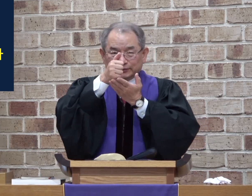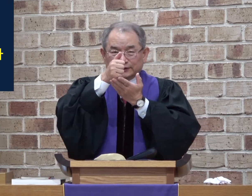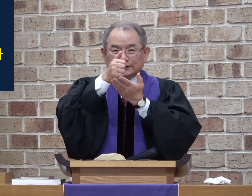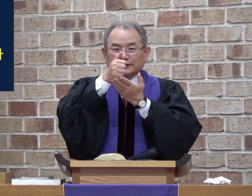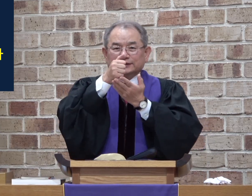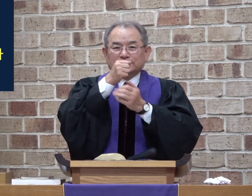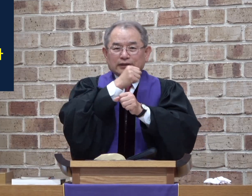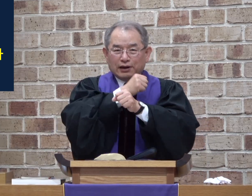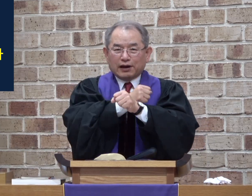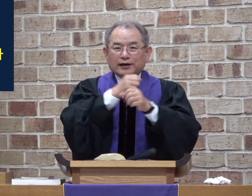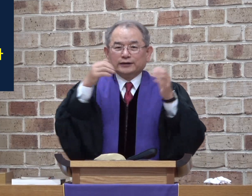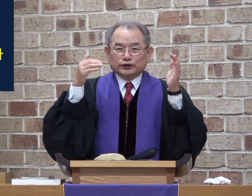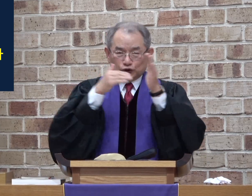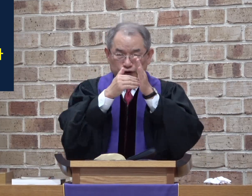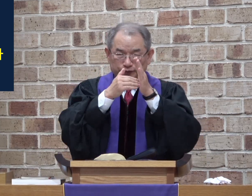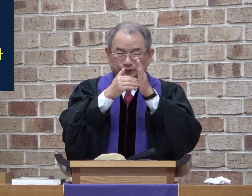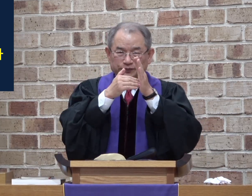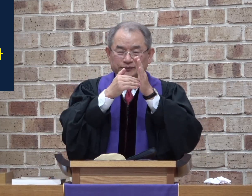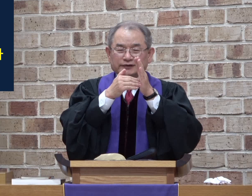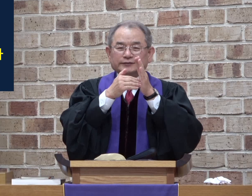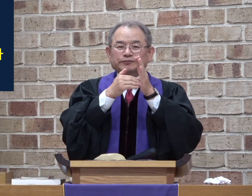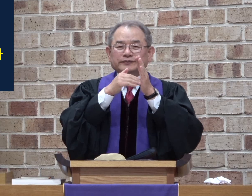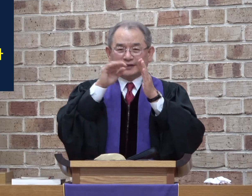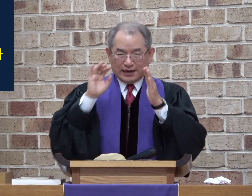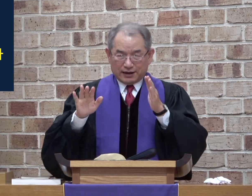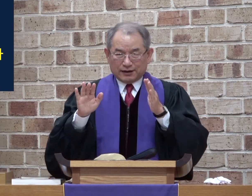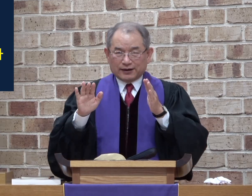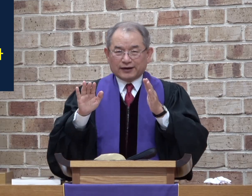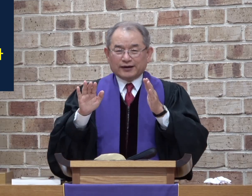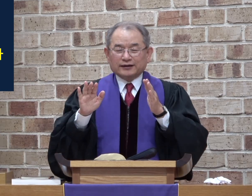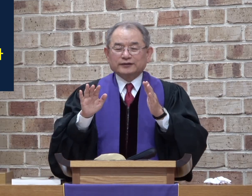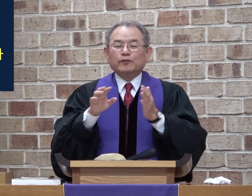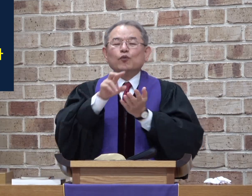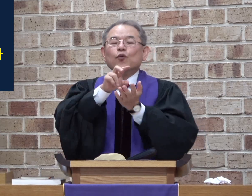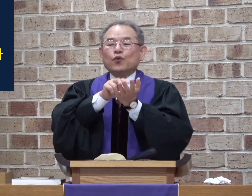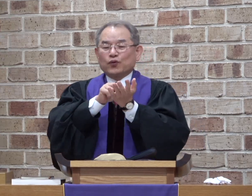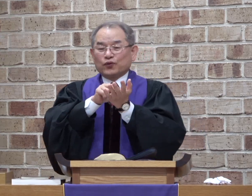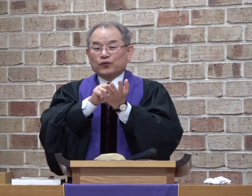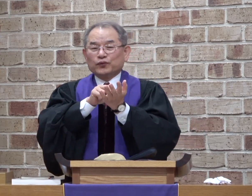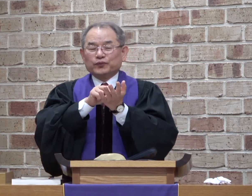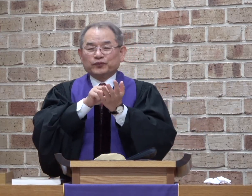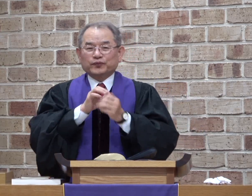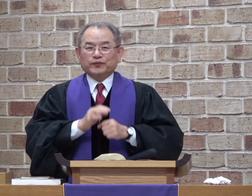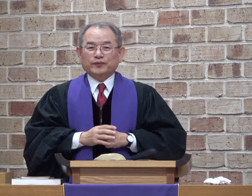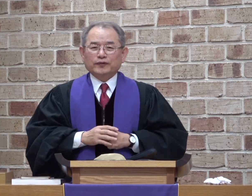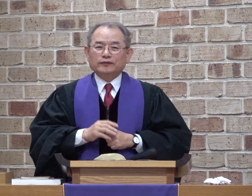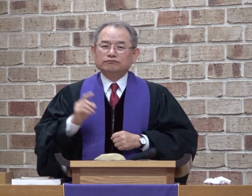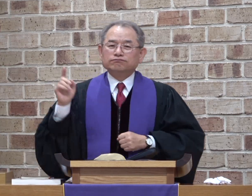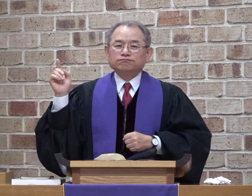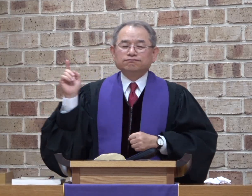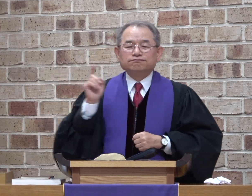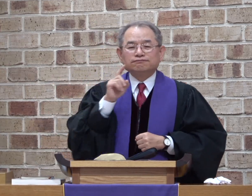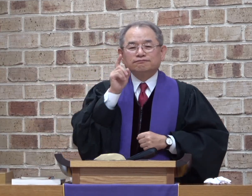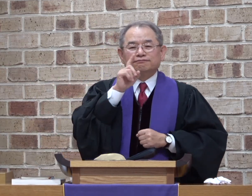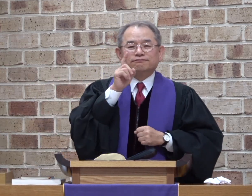하나님이 하셨습니다 라는 제목으로 말씀